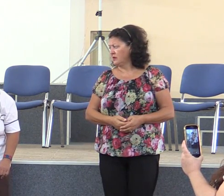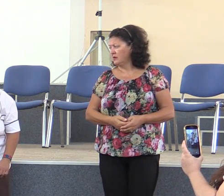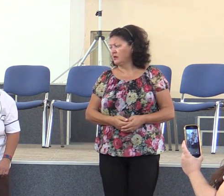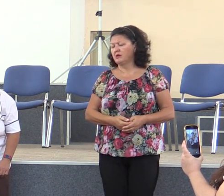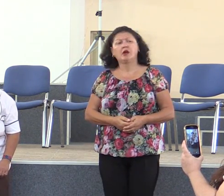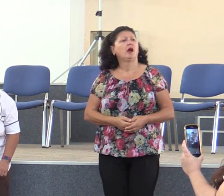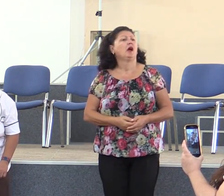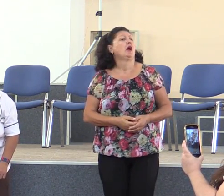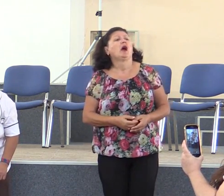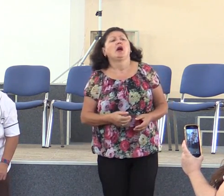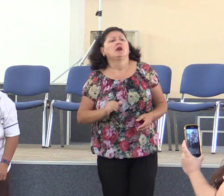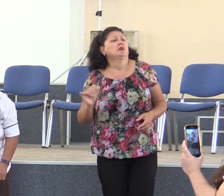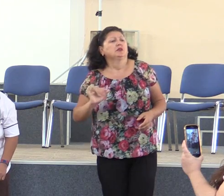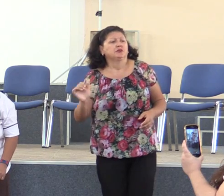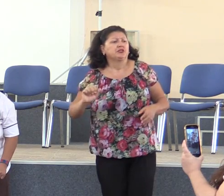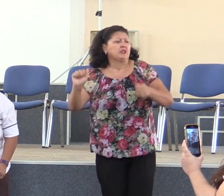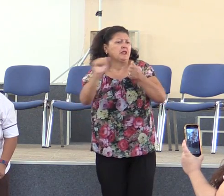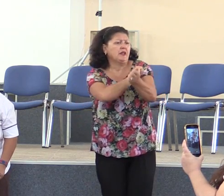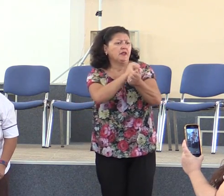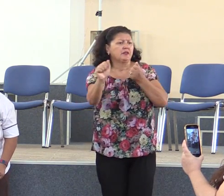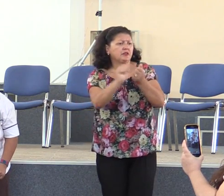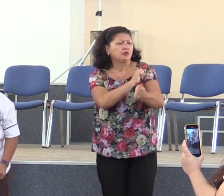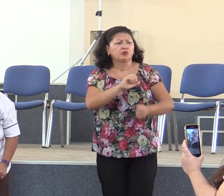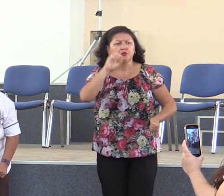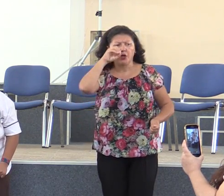Ce distruge omul?